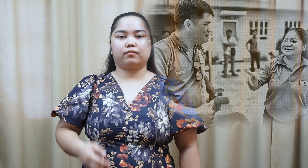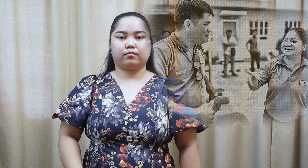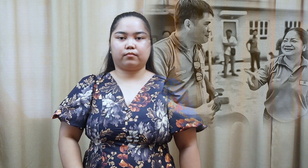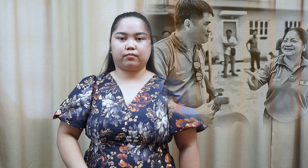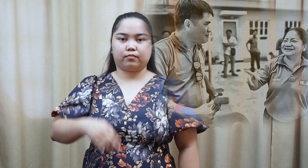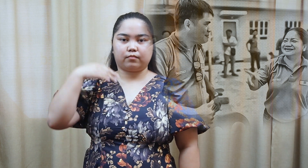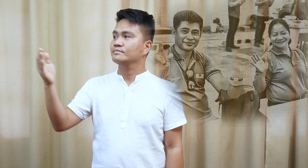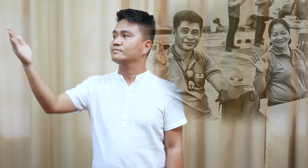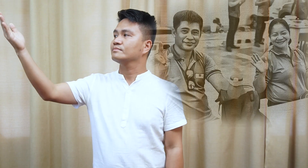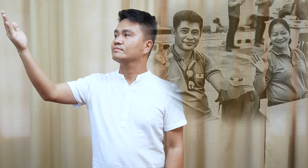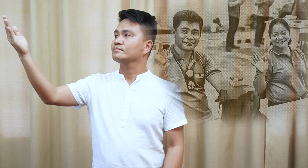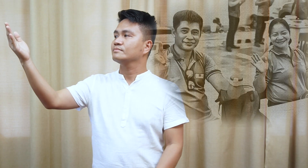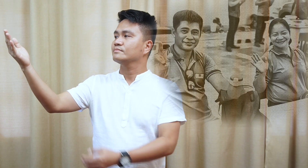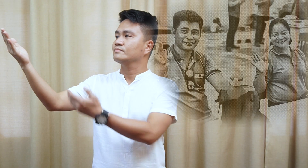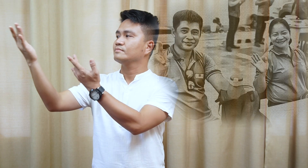nakilala. Iyong